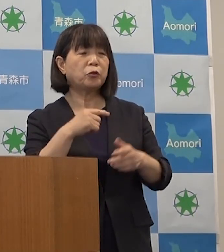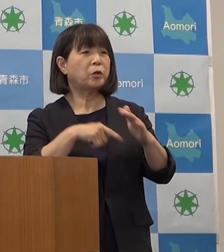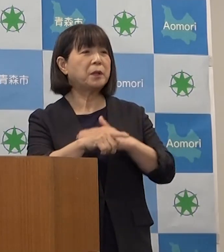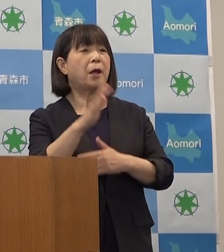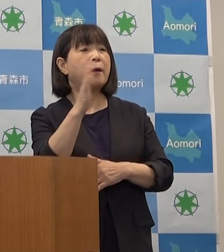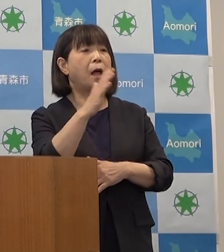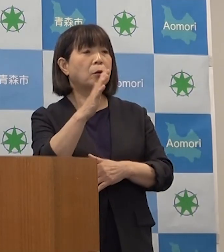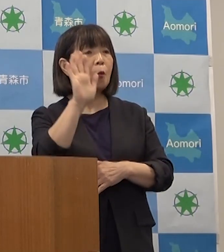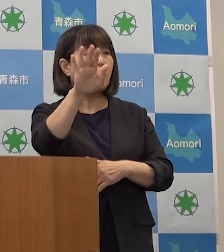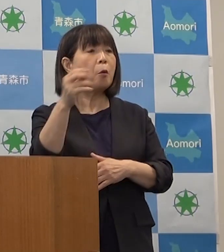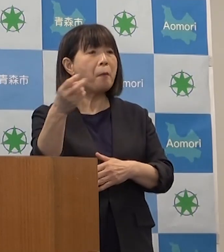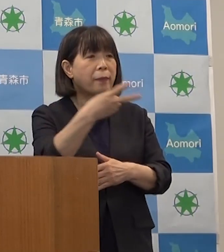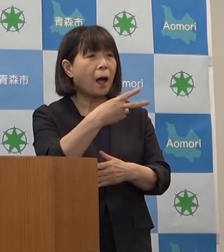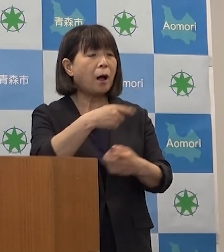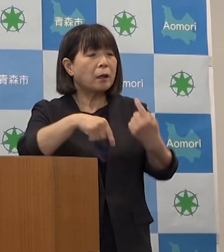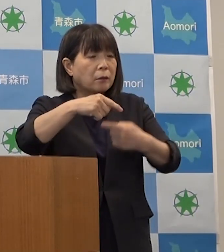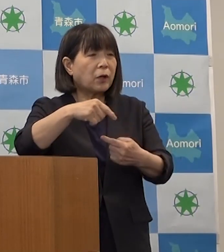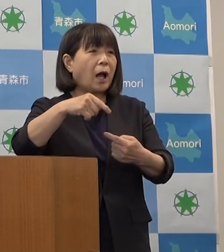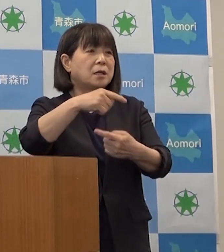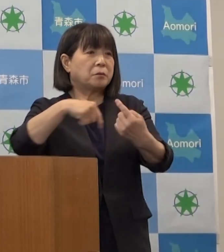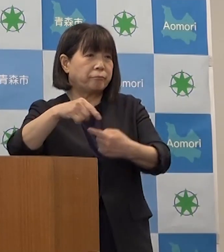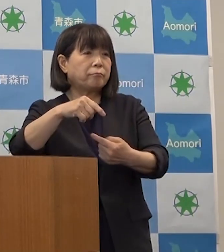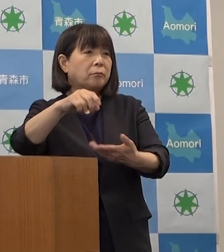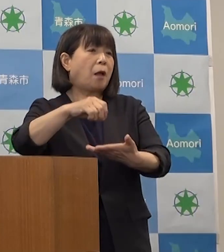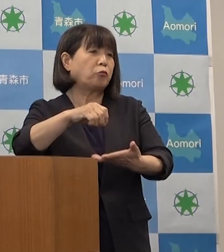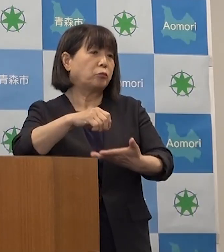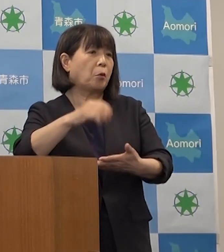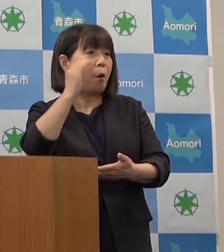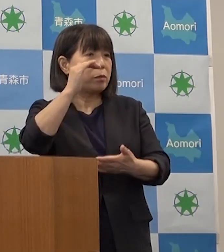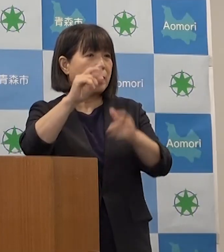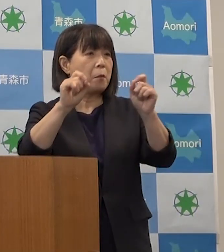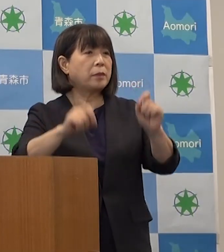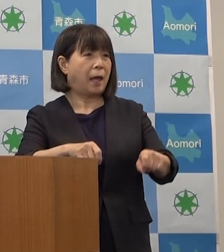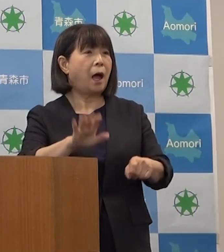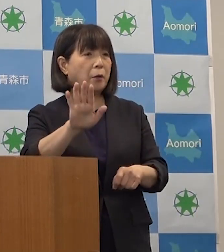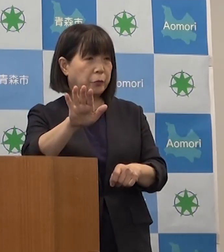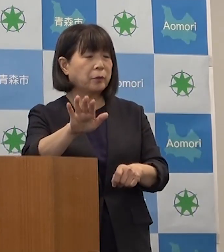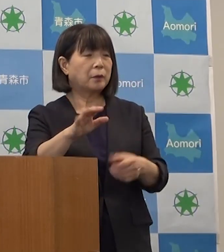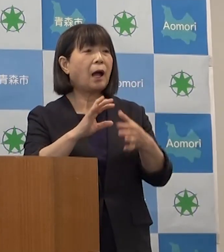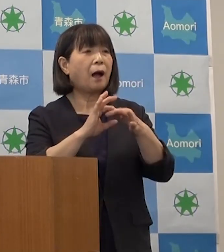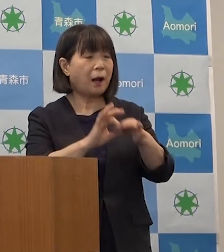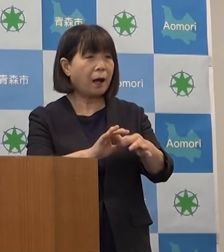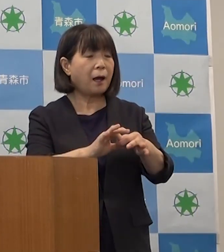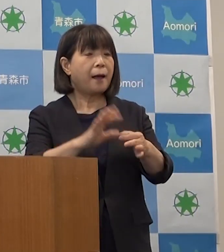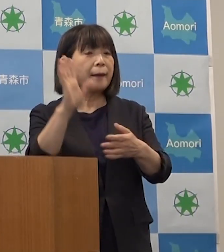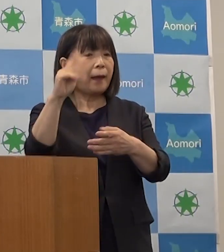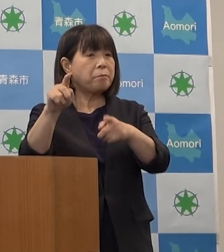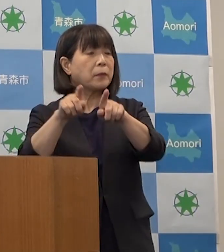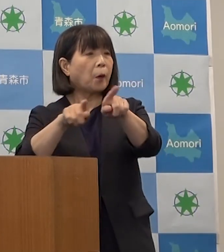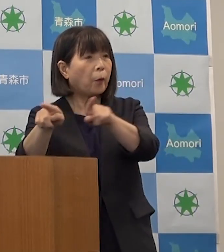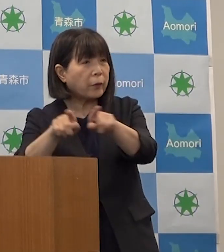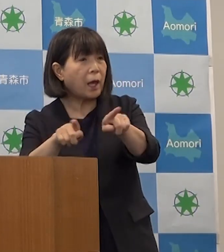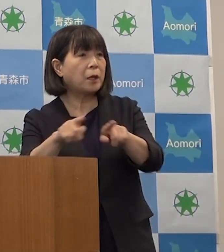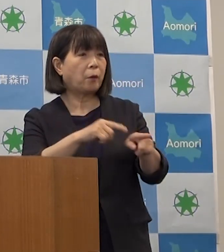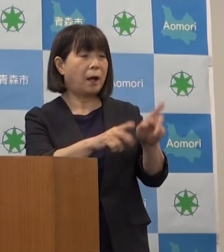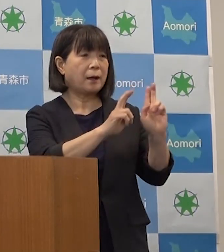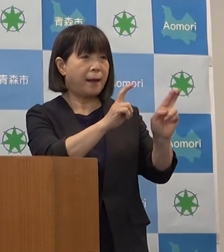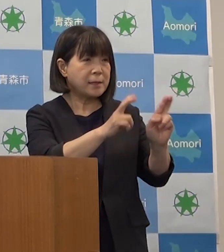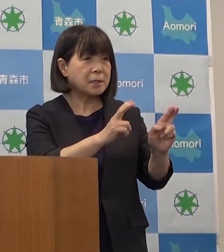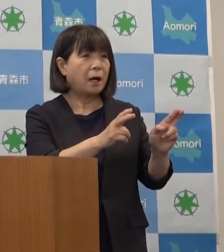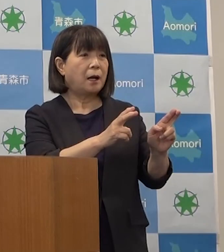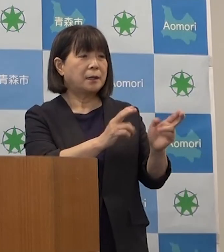後また似たような話が出てきかねないわけですので、そこは 県行政やそれから事業者の方々にもそういった